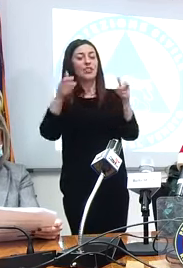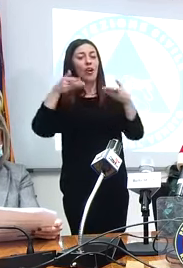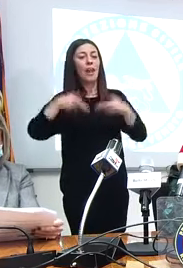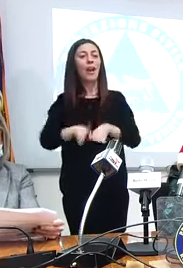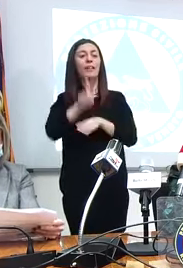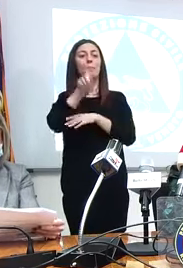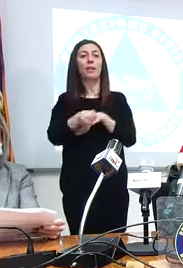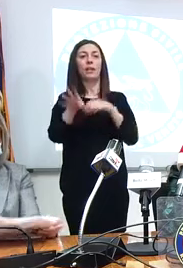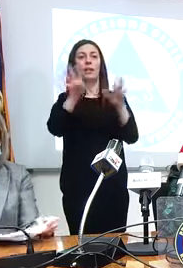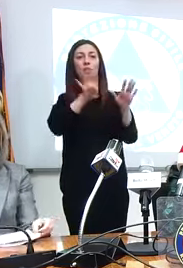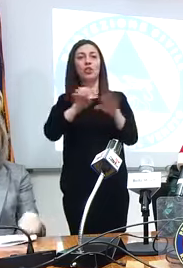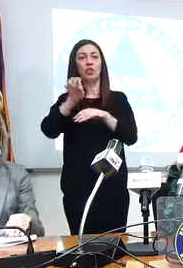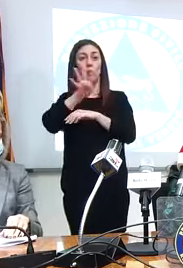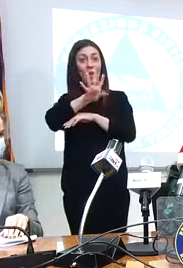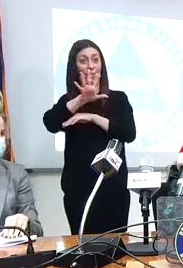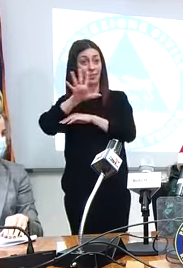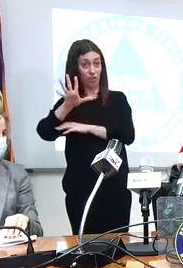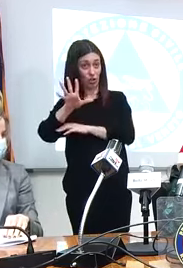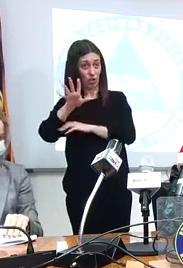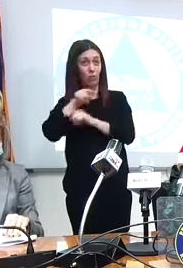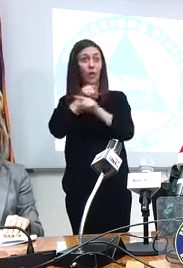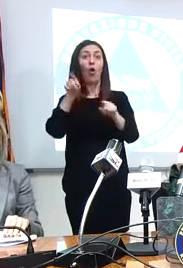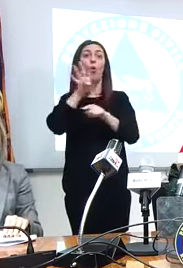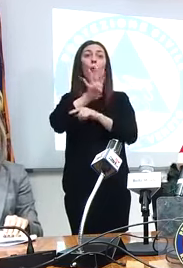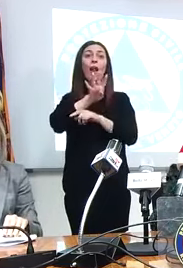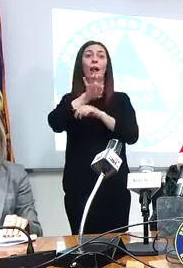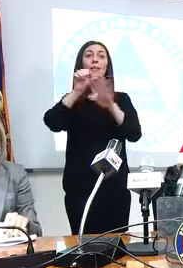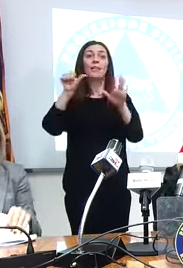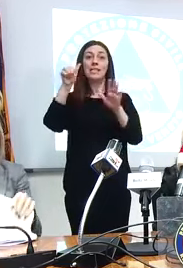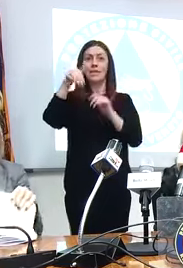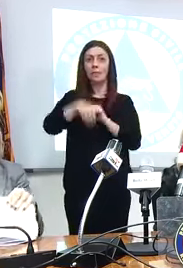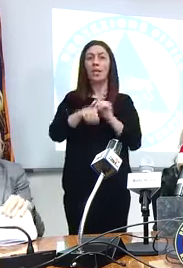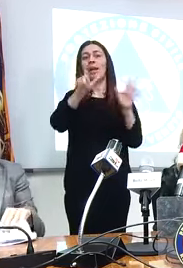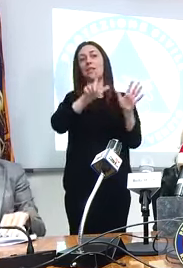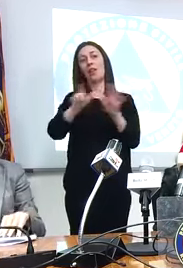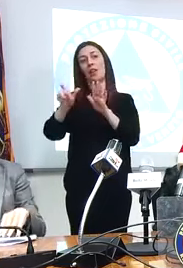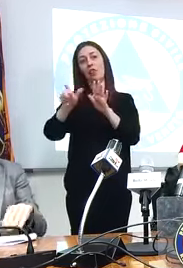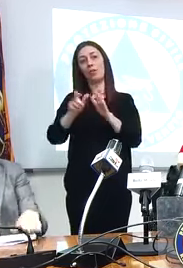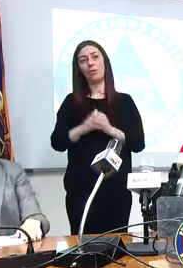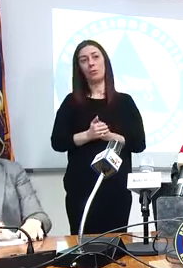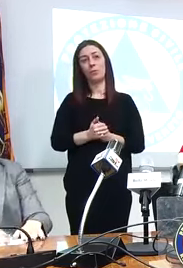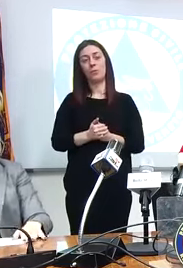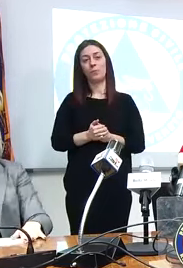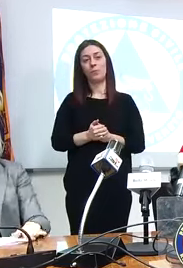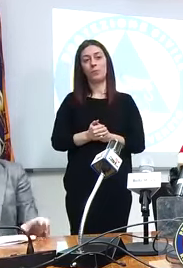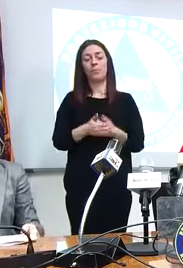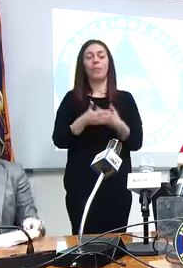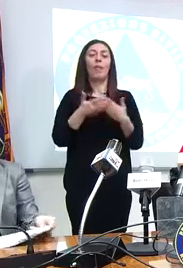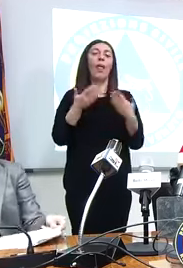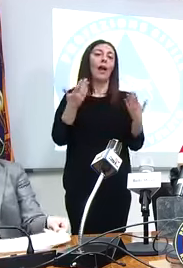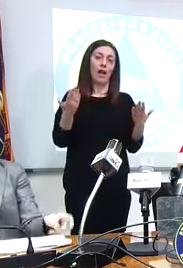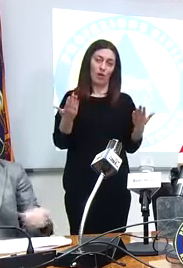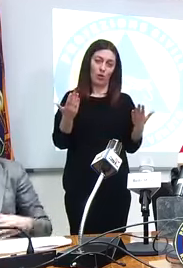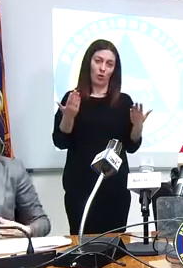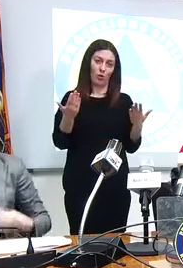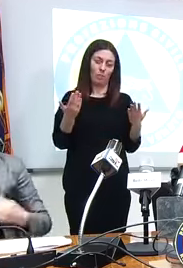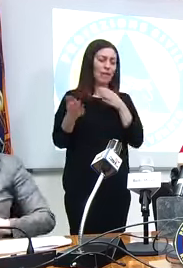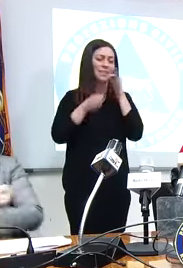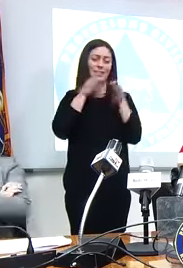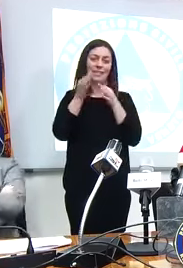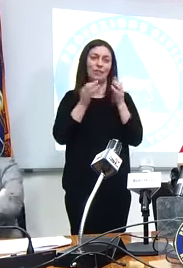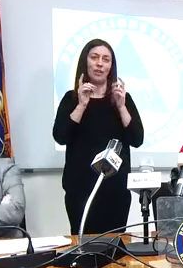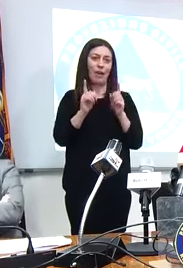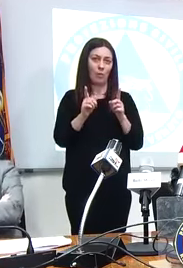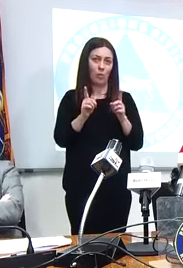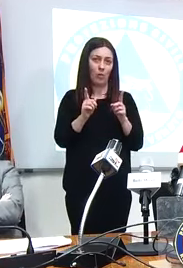45, che sono 46.700. Allora, è chiaro che cosa vuol dire questo? Vuol